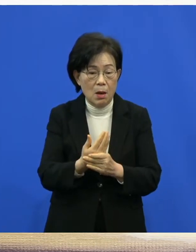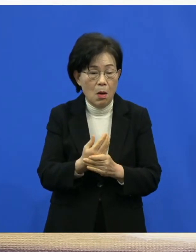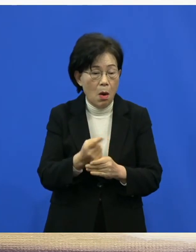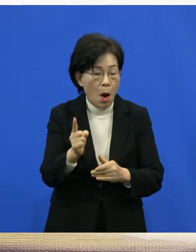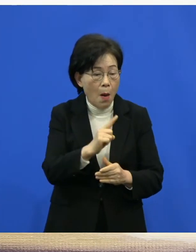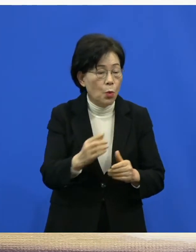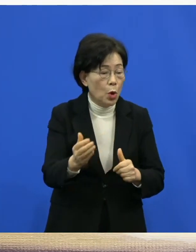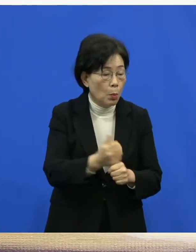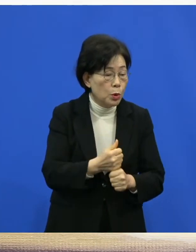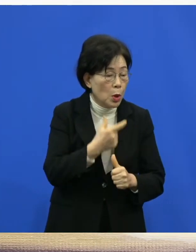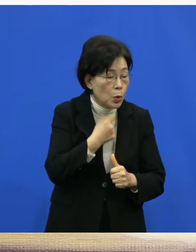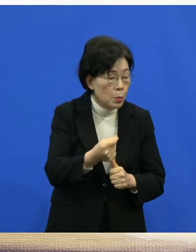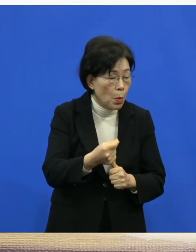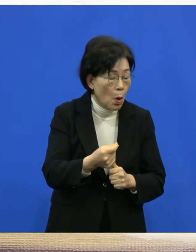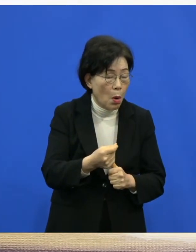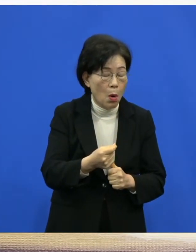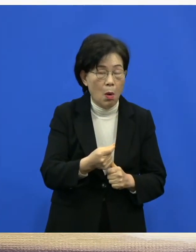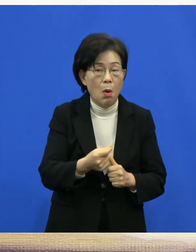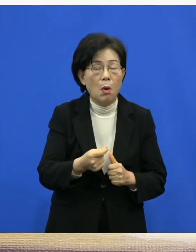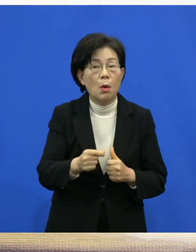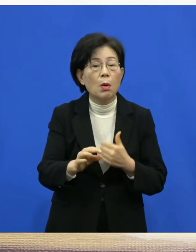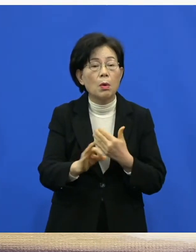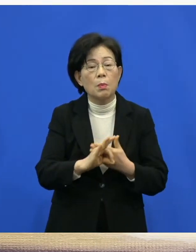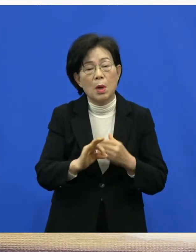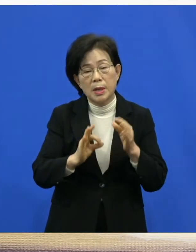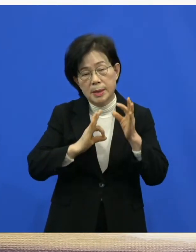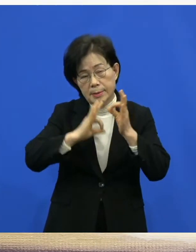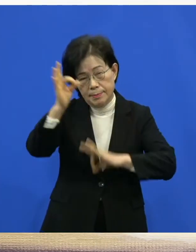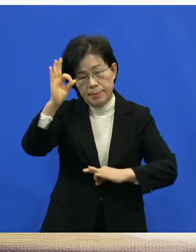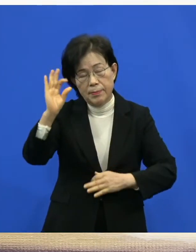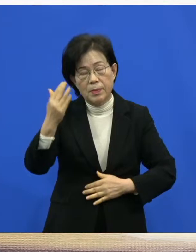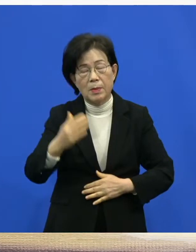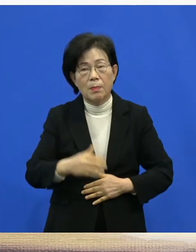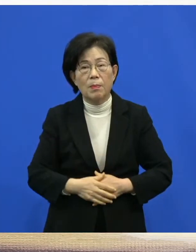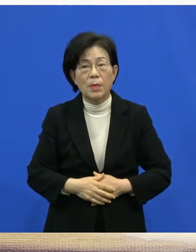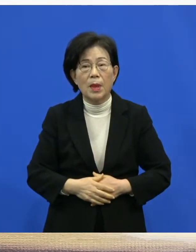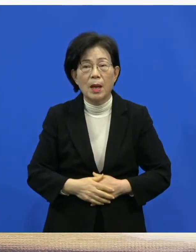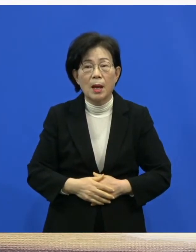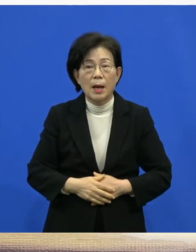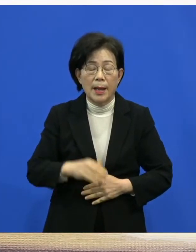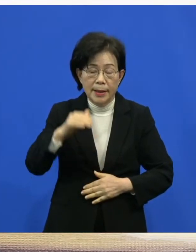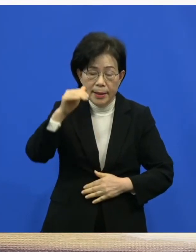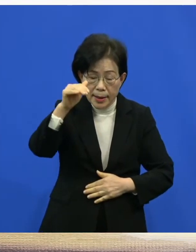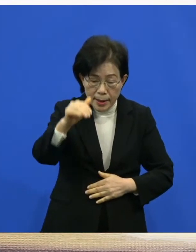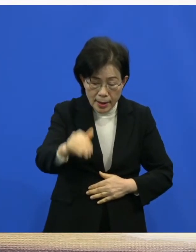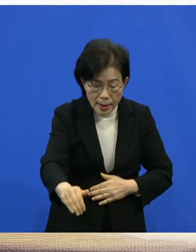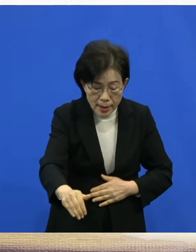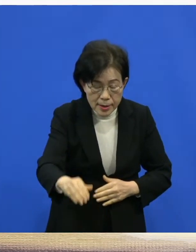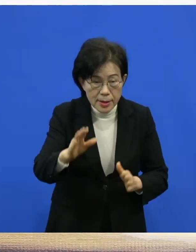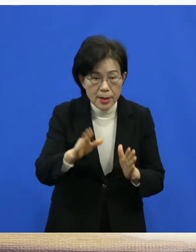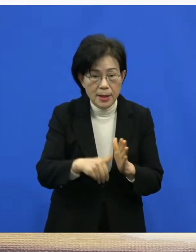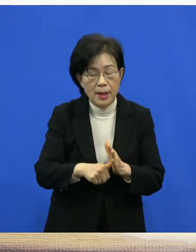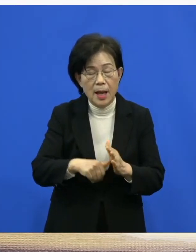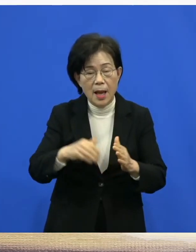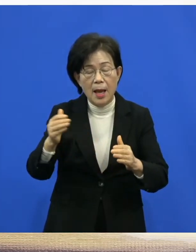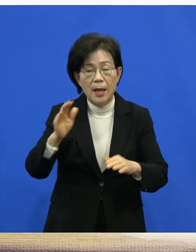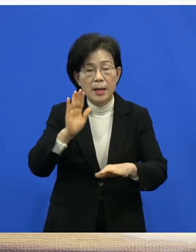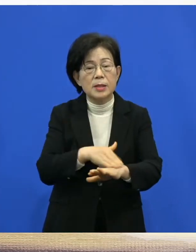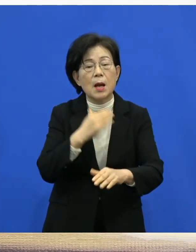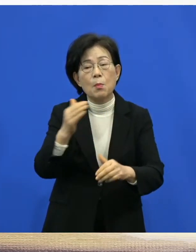그래요. 엉뚱한 것을 붙들어. 그러면 여러분 사고 납니다. 그러니까 떨어질 때 사고가 나는 거예요. 잘못